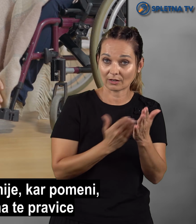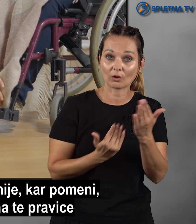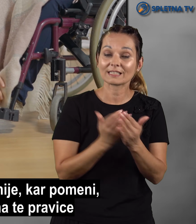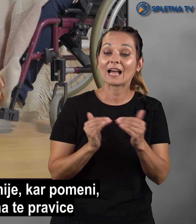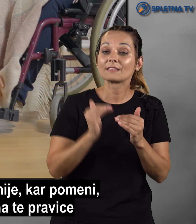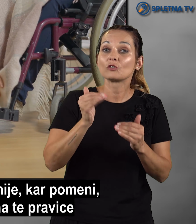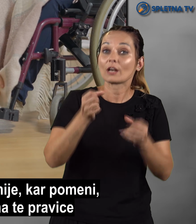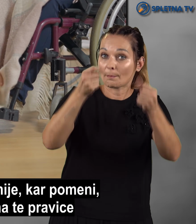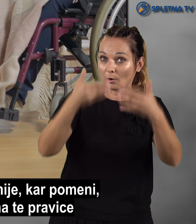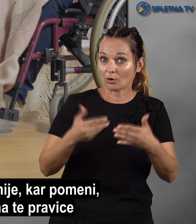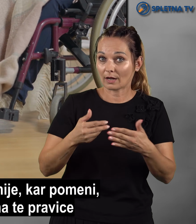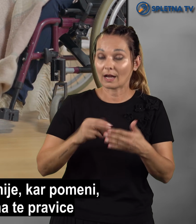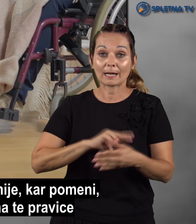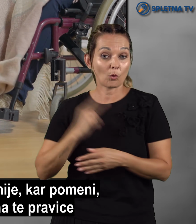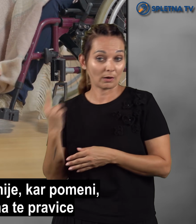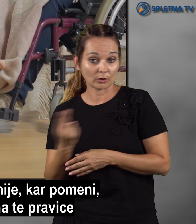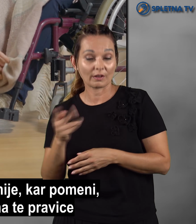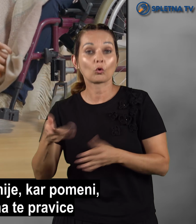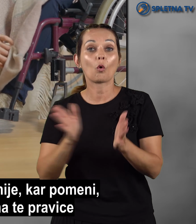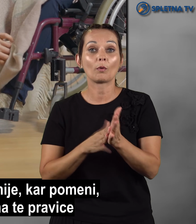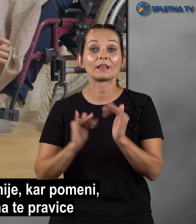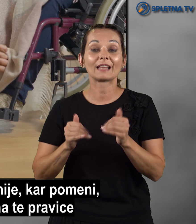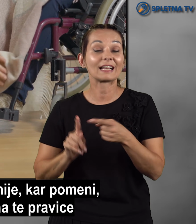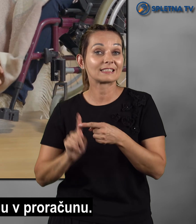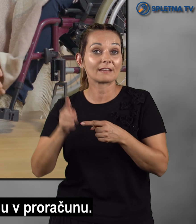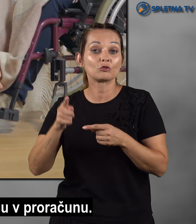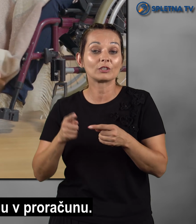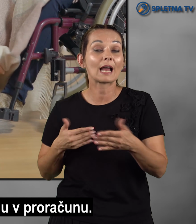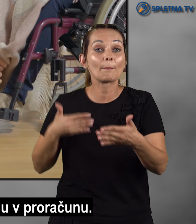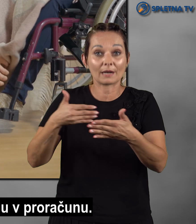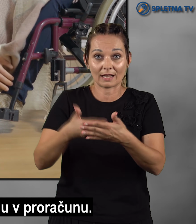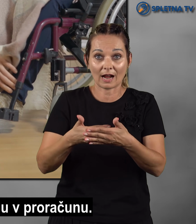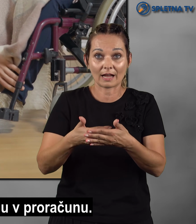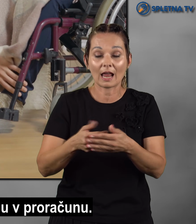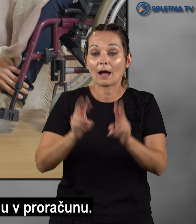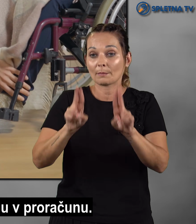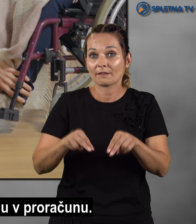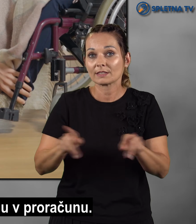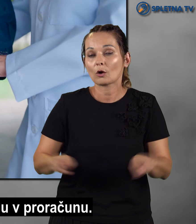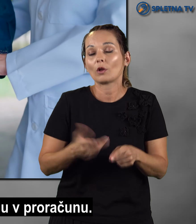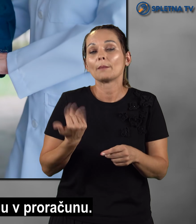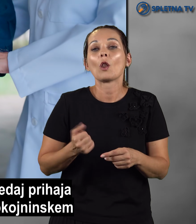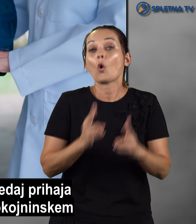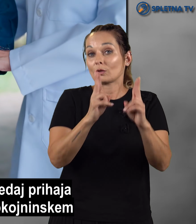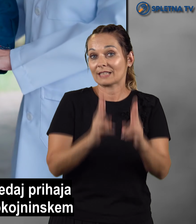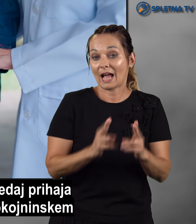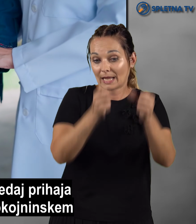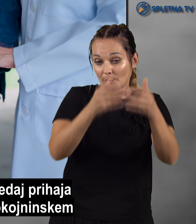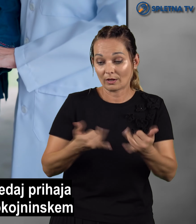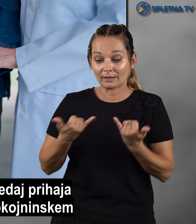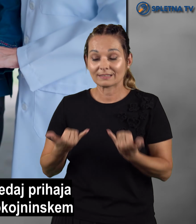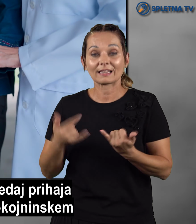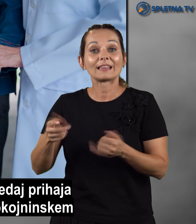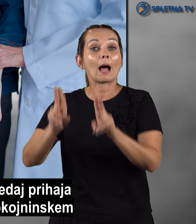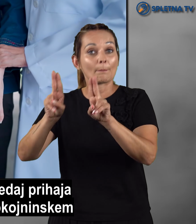proračuna Republike Slovenije, kar pomeni to, da se je višina te pravice prilagajala k stanju v proračunu. Ta pravica